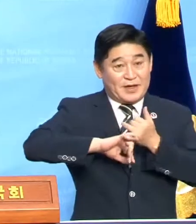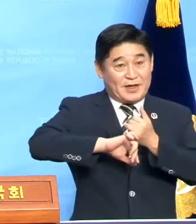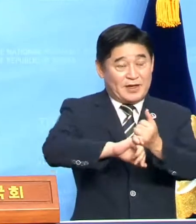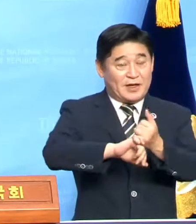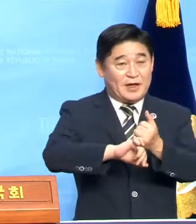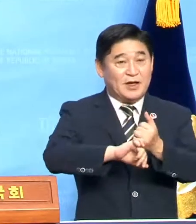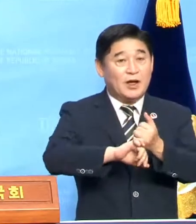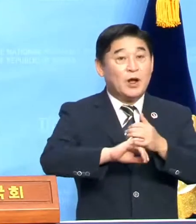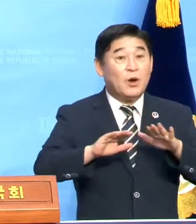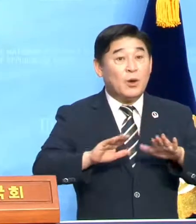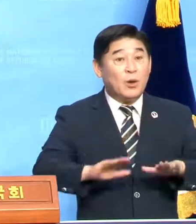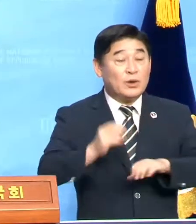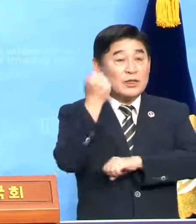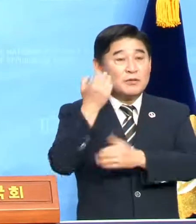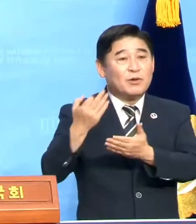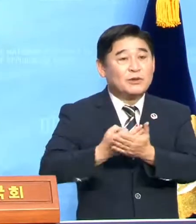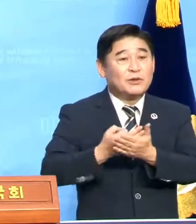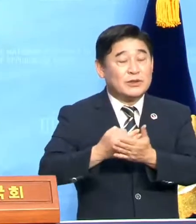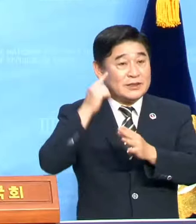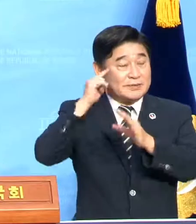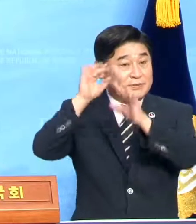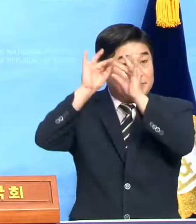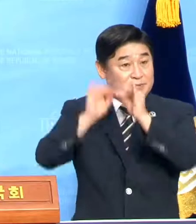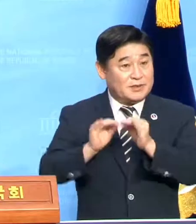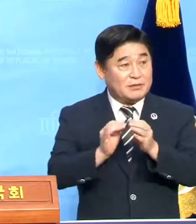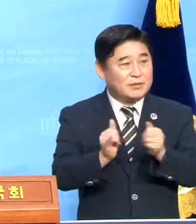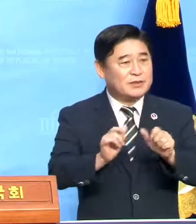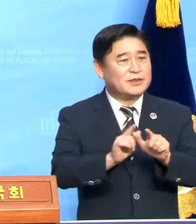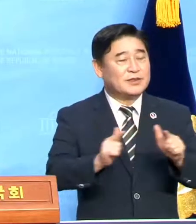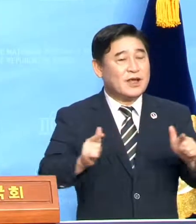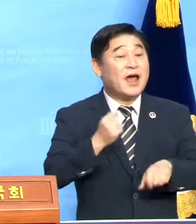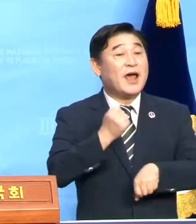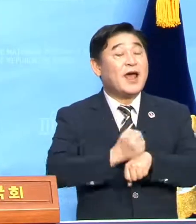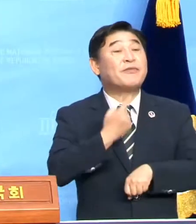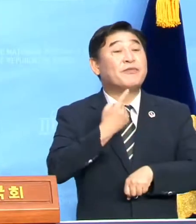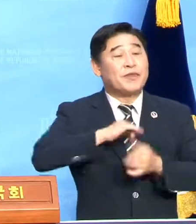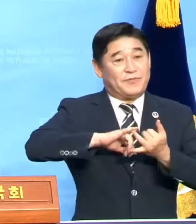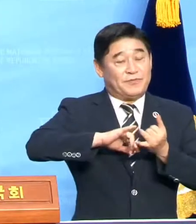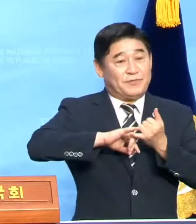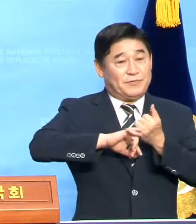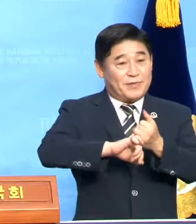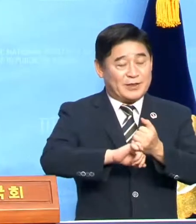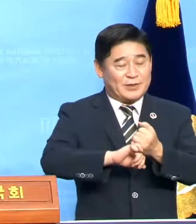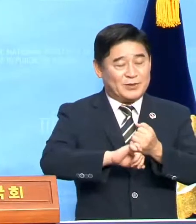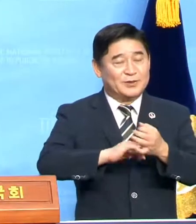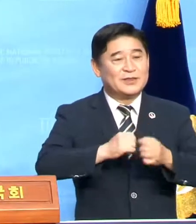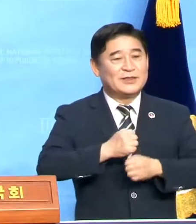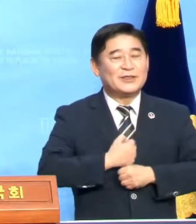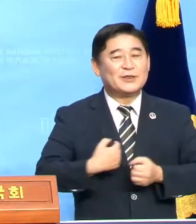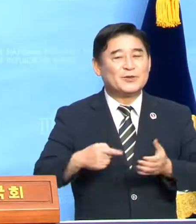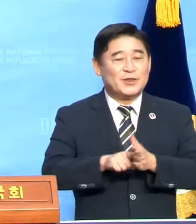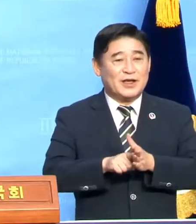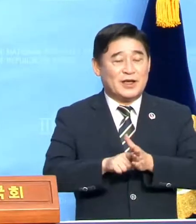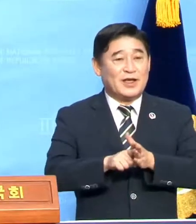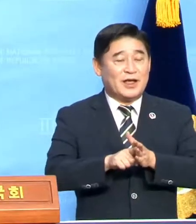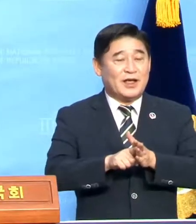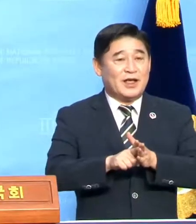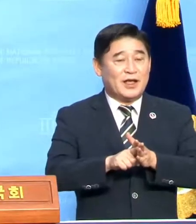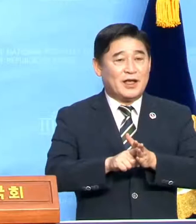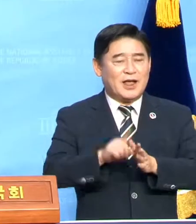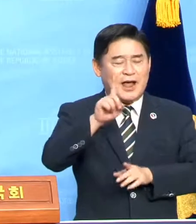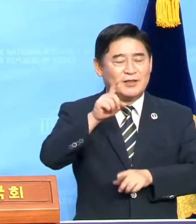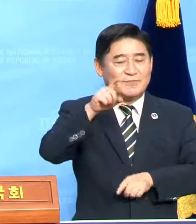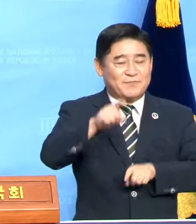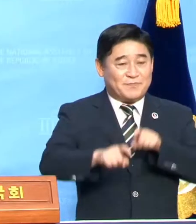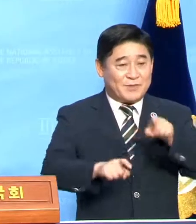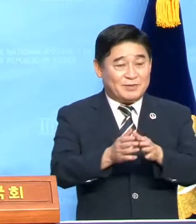오늘 기본 소재 글 지지하는 분들께 했었던 약속을 지키기 위해 나아가는 한 걸음을